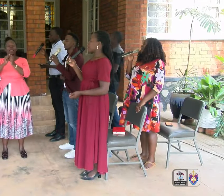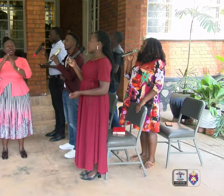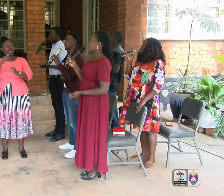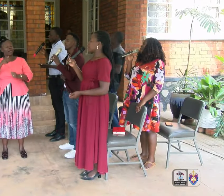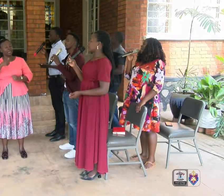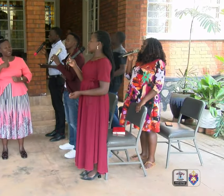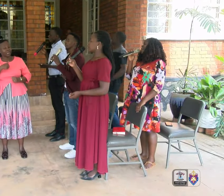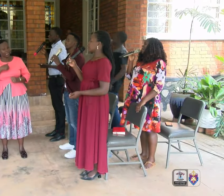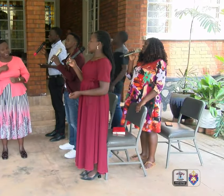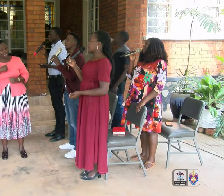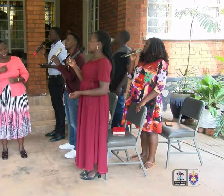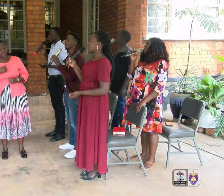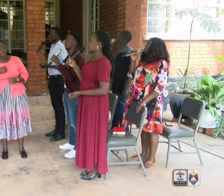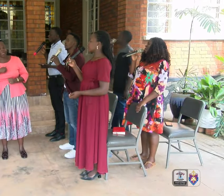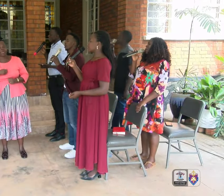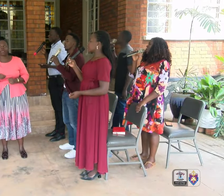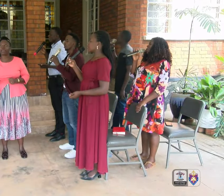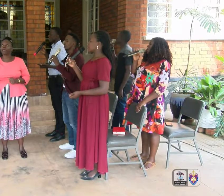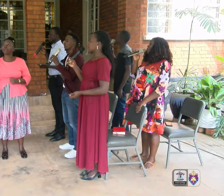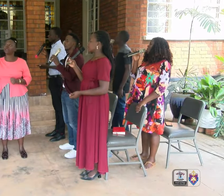Bera nange